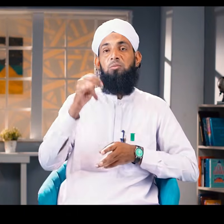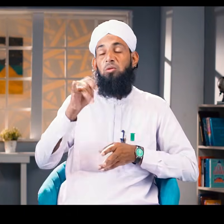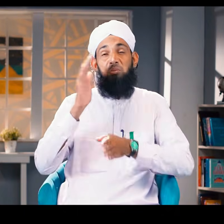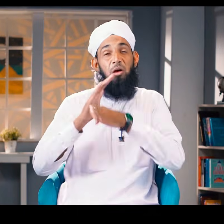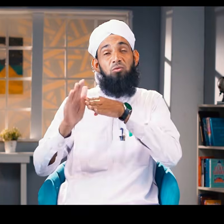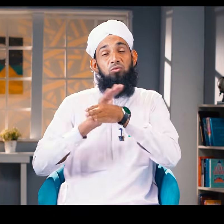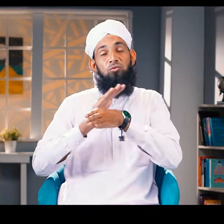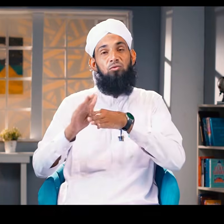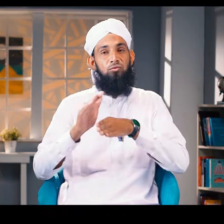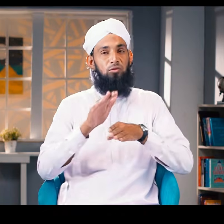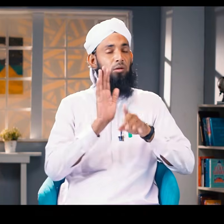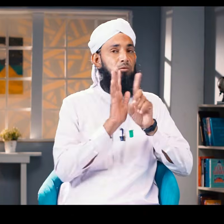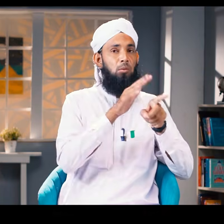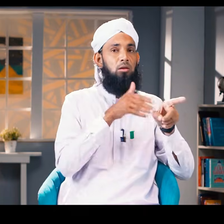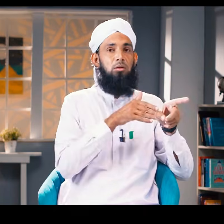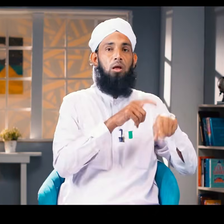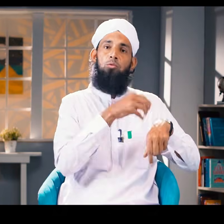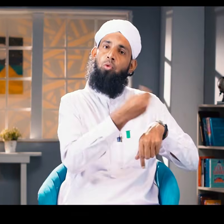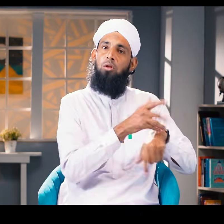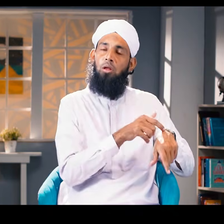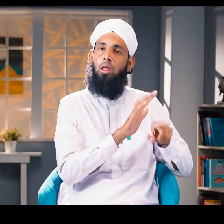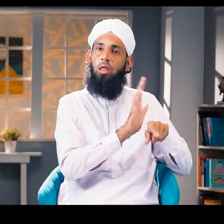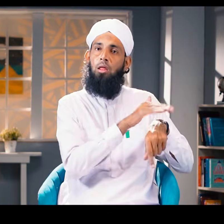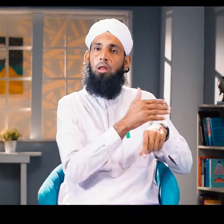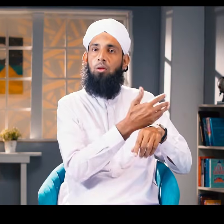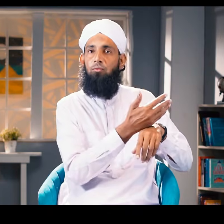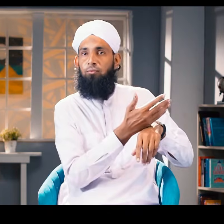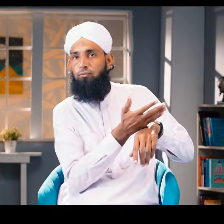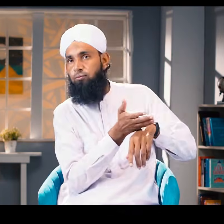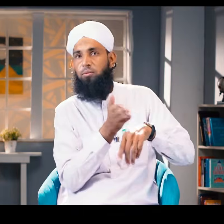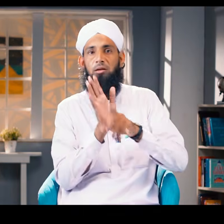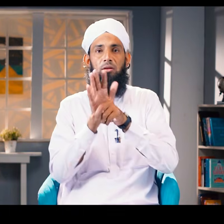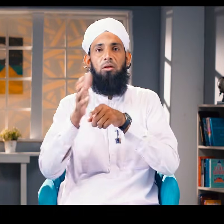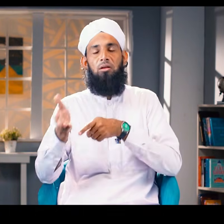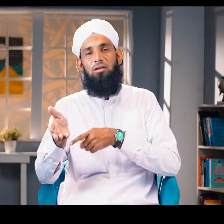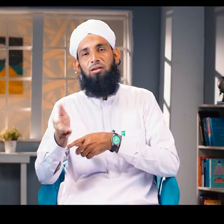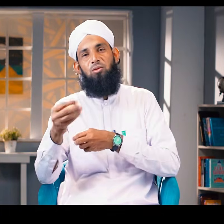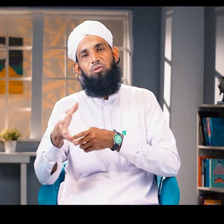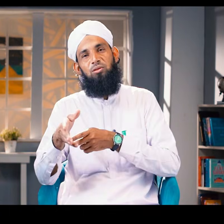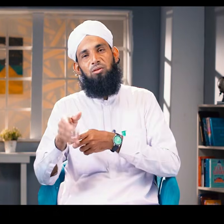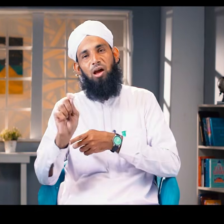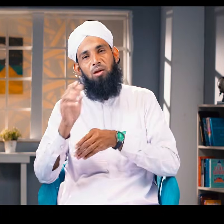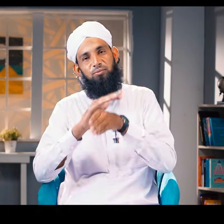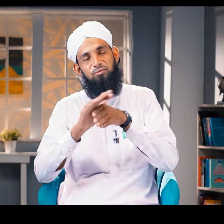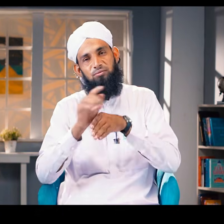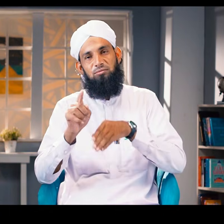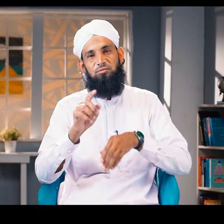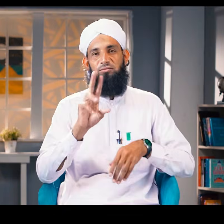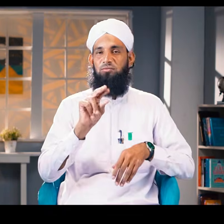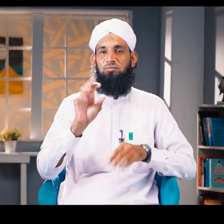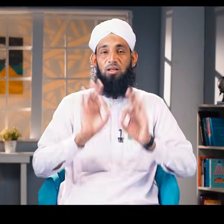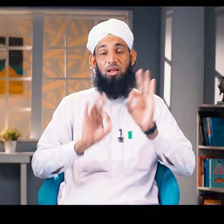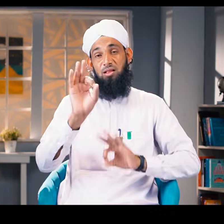لیٹ کر سکتے ہیں؟ جماعت تو ترک نہیں کر سکتا، وہ کام کیسا ہے سامنے آئے تو پتہ چلے، جیسے کہ مریض ہے اس کی